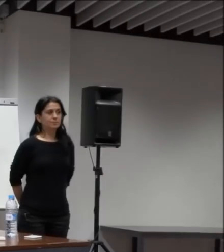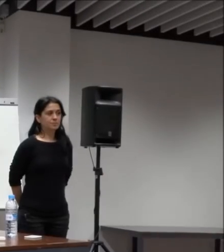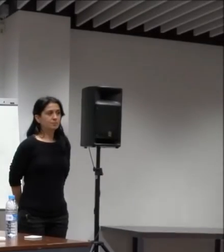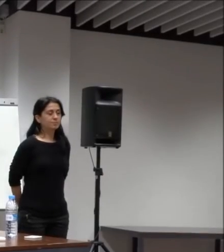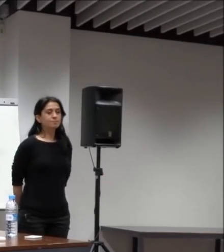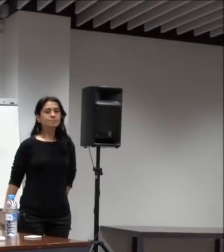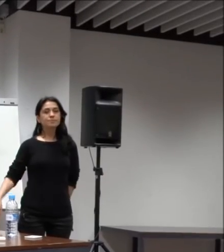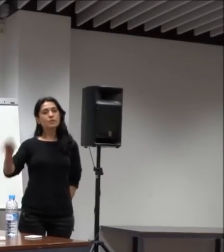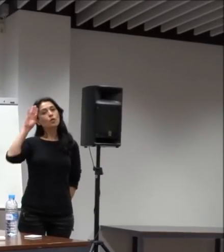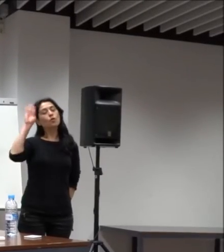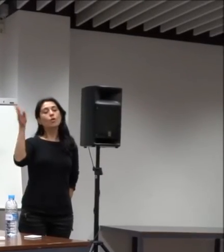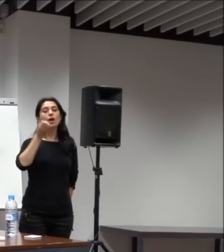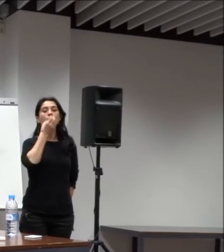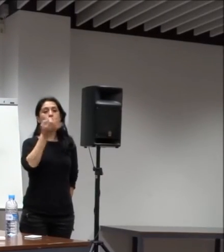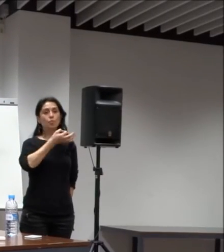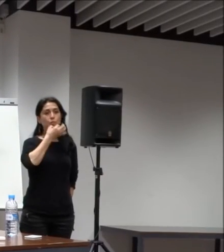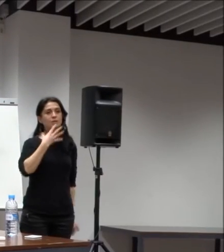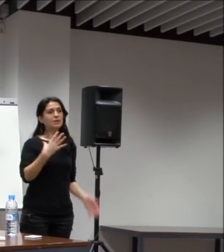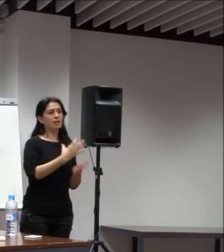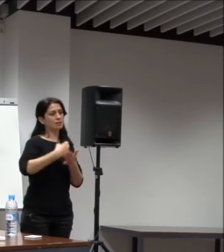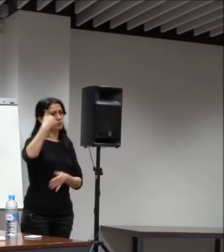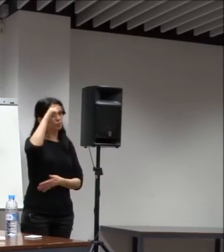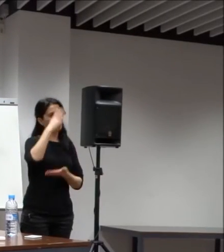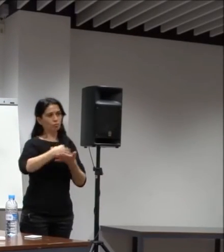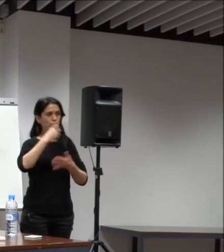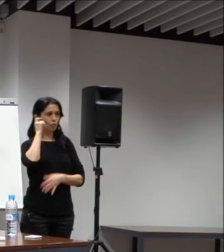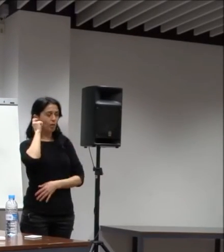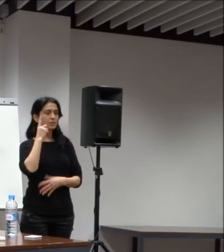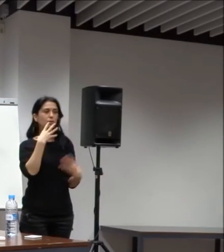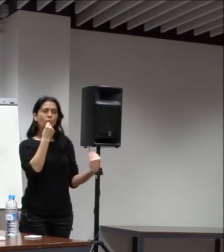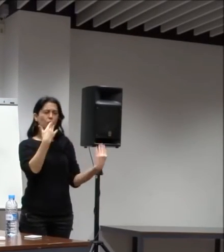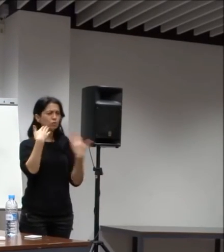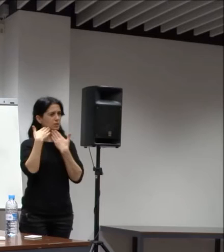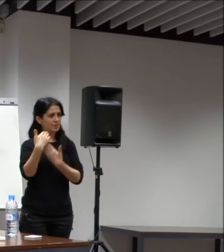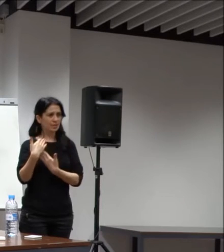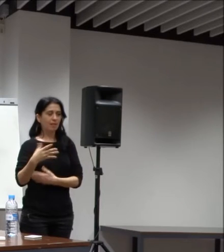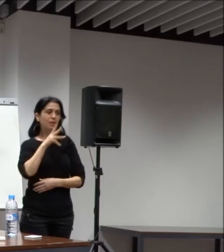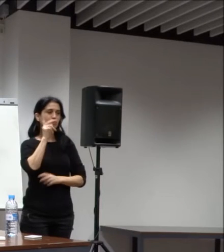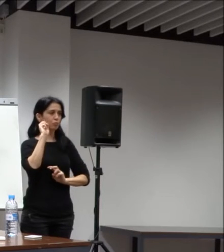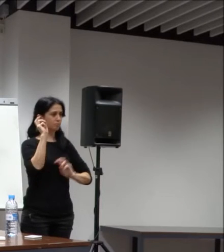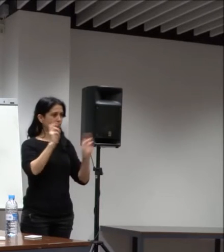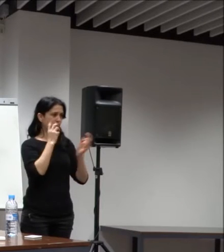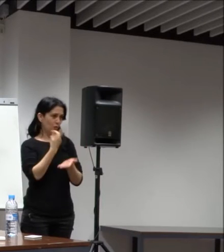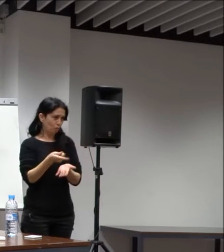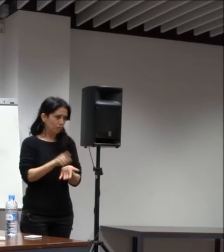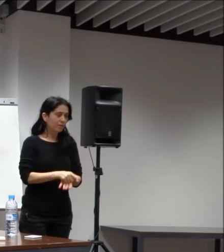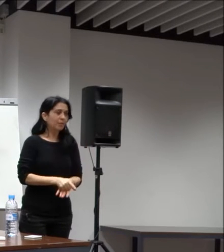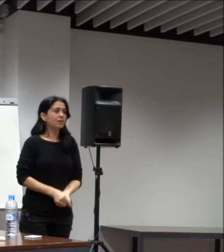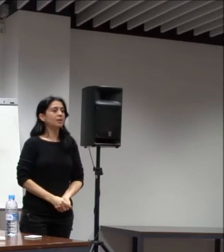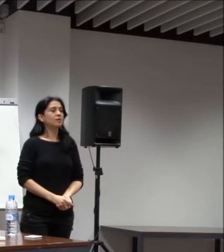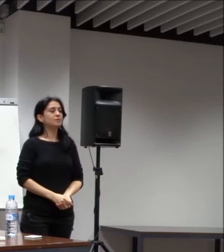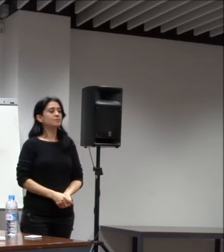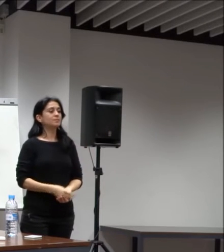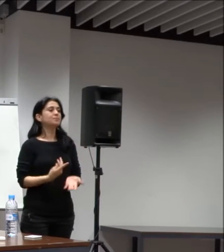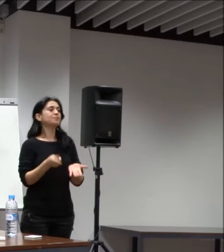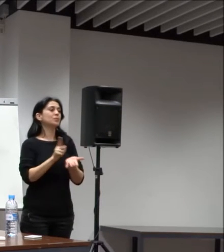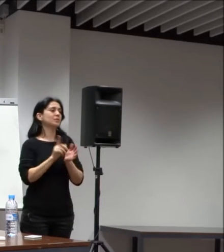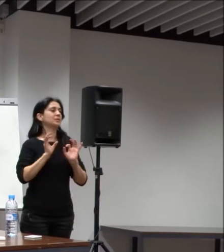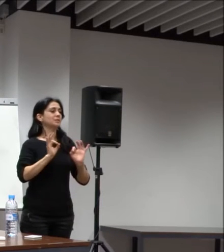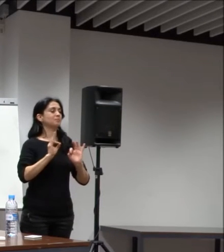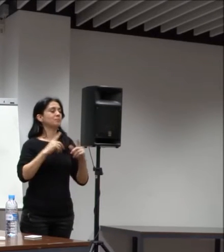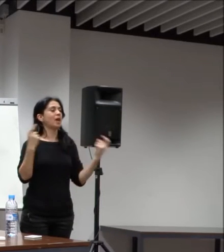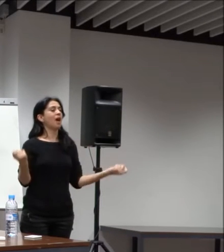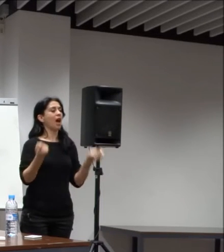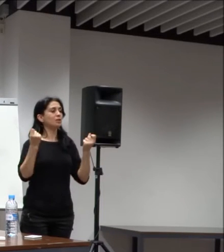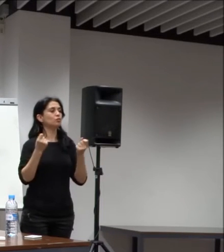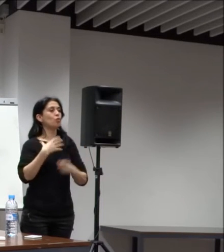Bueno, hola, muy buenas tardes a todos y a todas. Muchísimas gracias por venir una vez más a otro acto de Podem Debats.